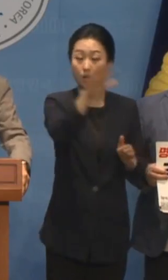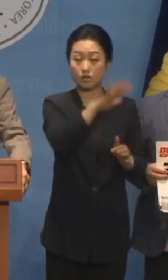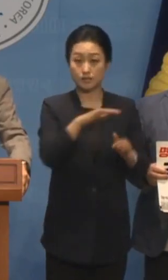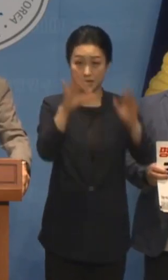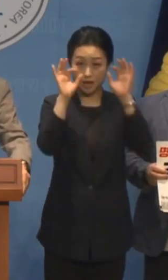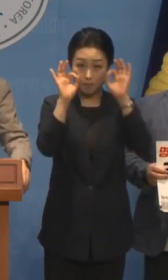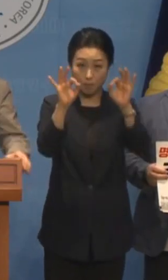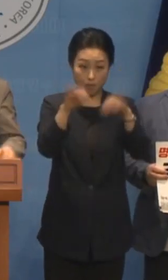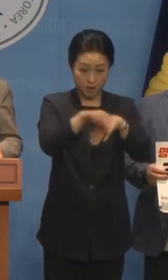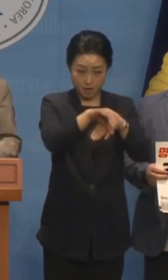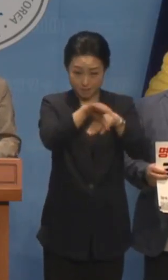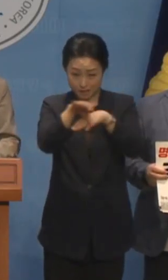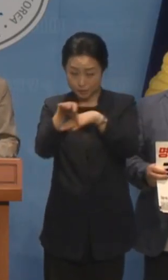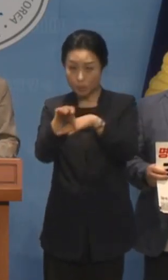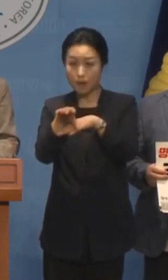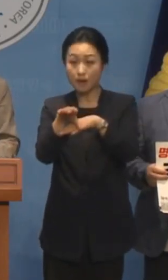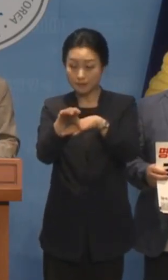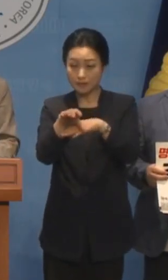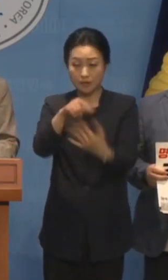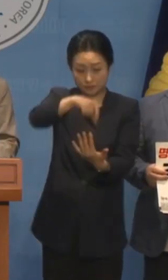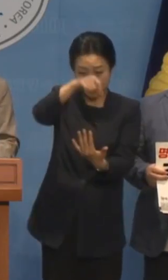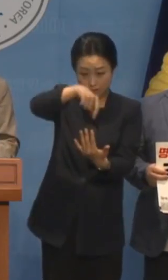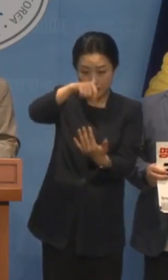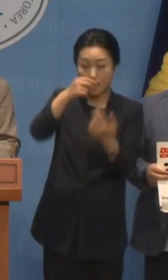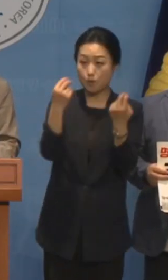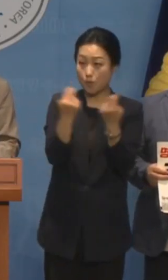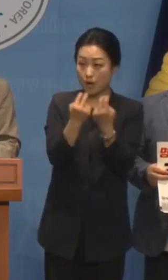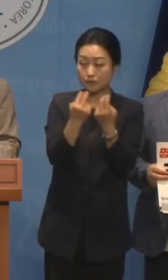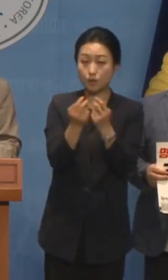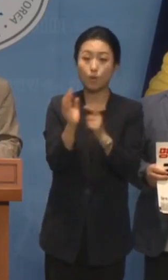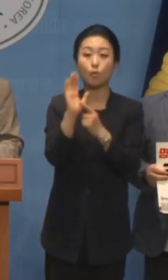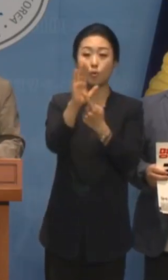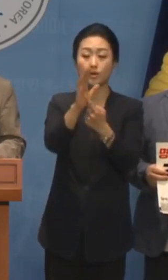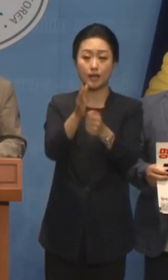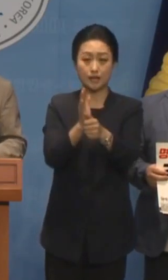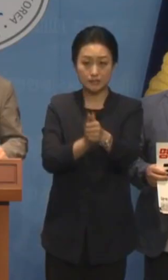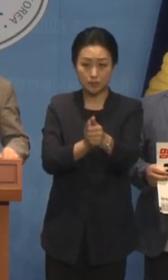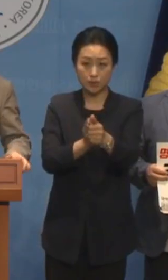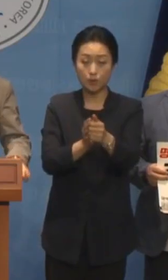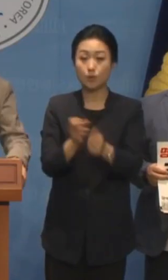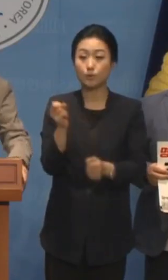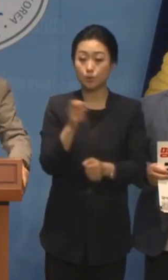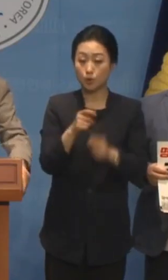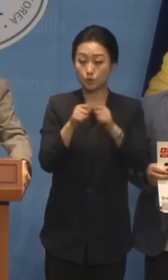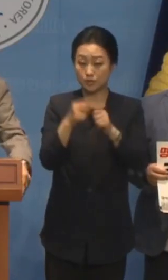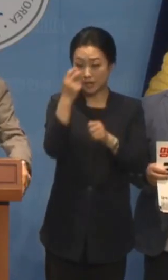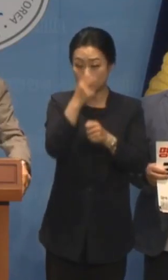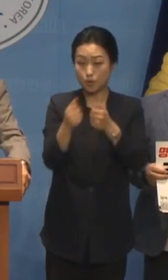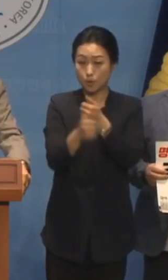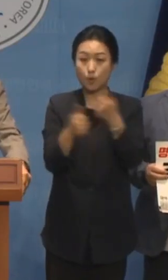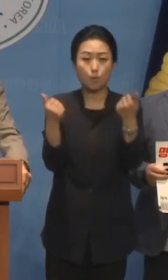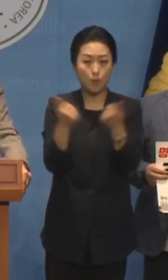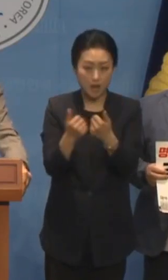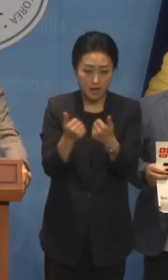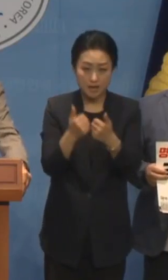데서 생중계로 수심위 선출 과정도 공개하고, 또 수심위 회의